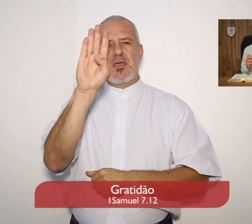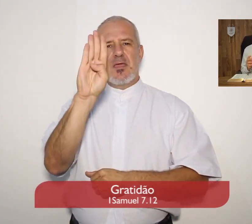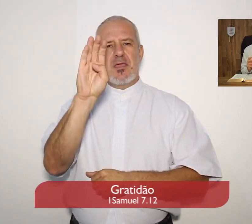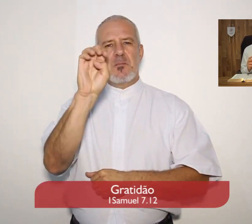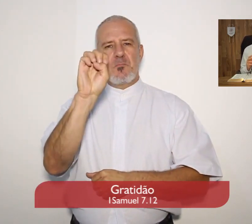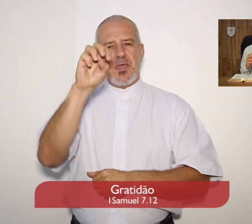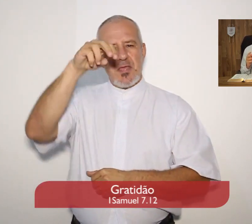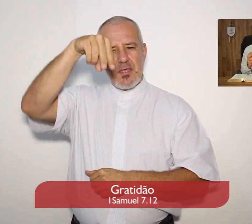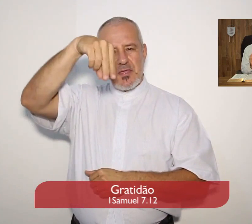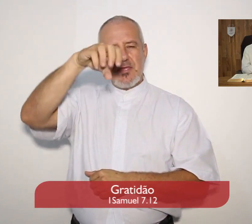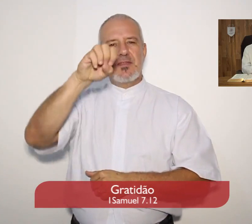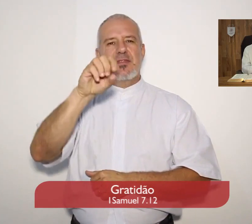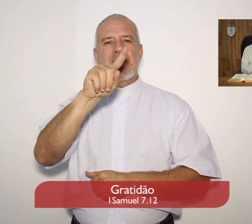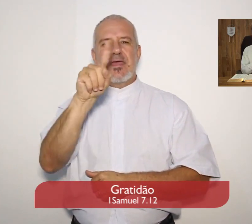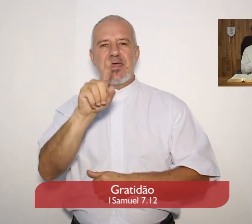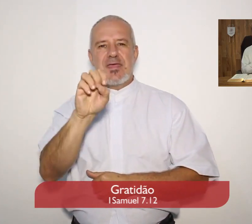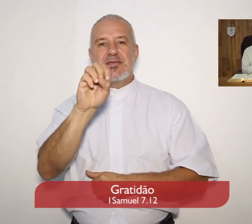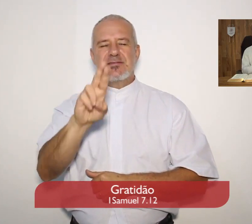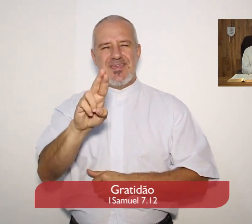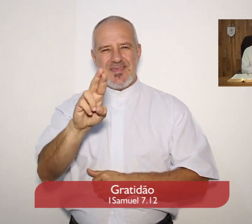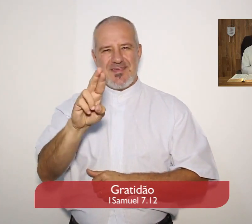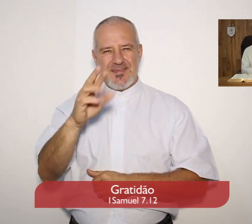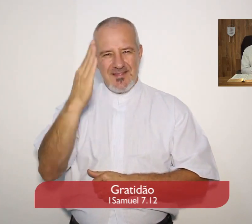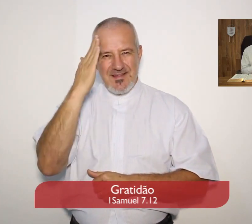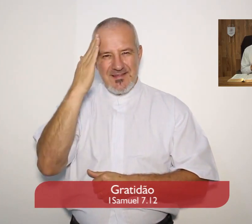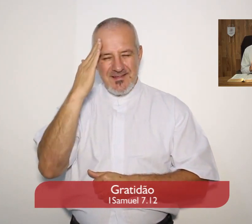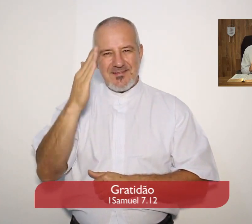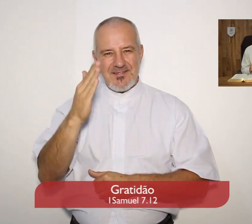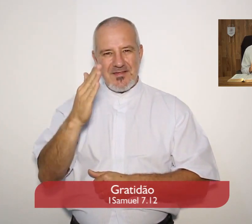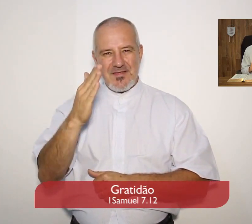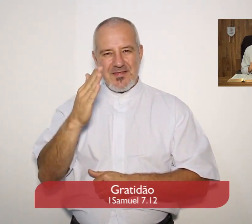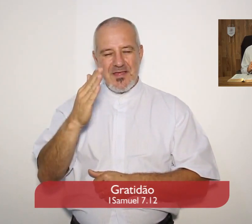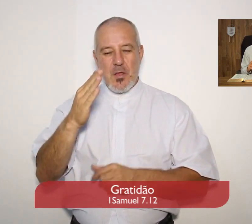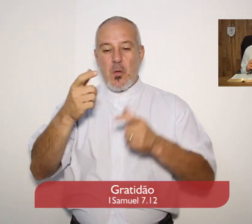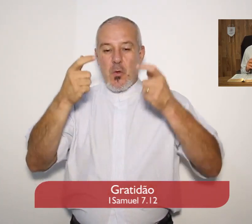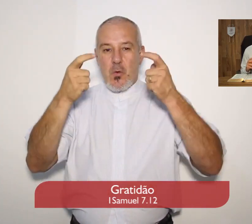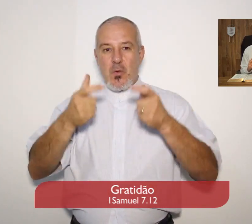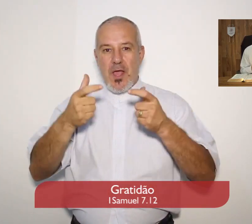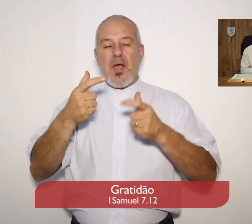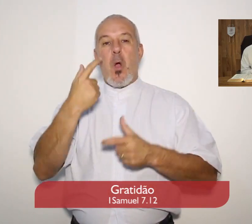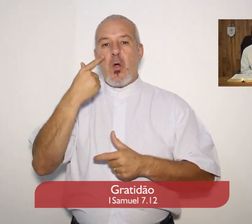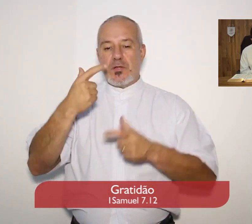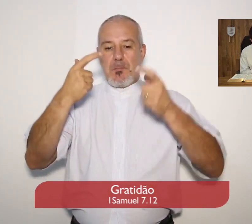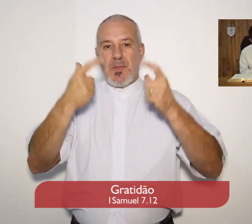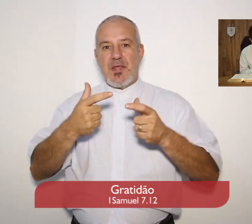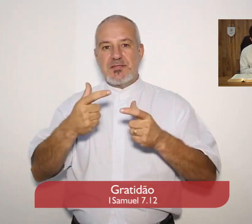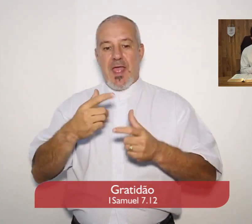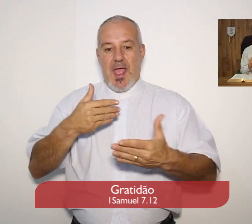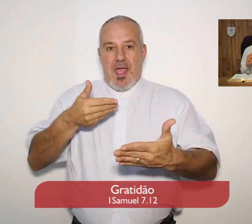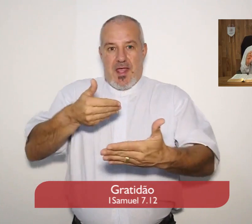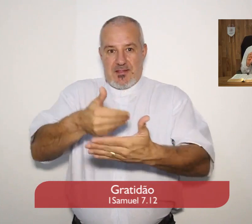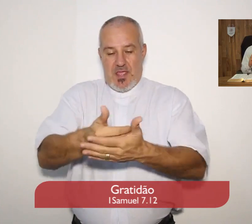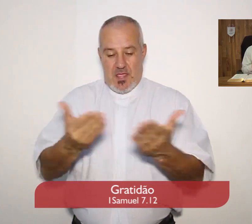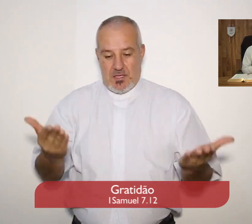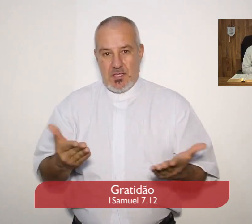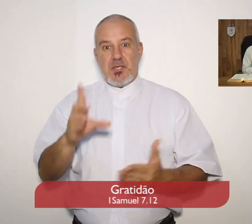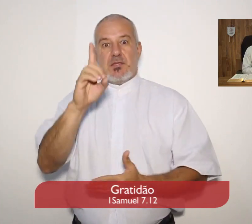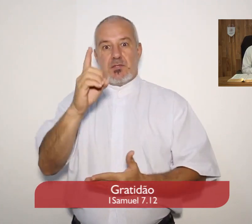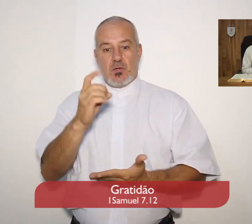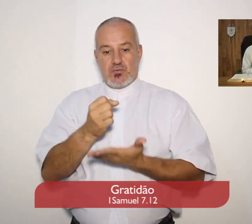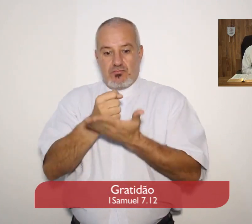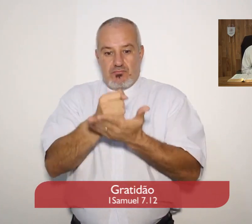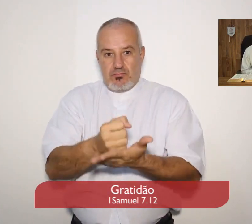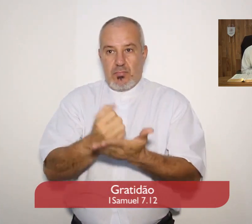este momento do povo de Israel era um momento de adversidade. A Arca da